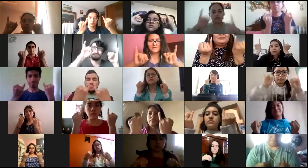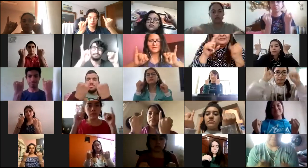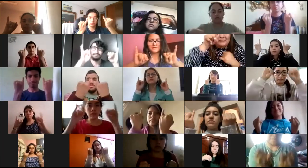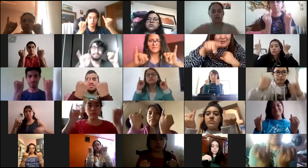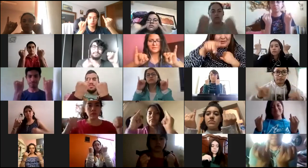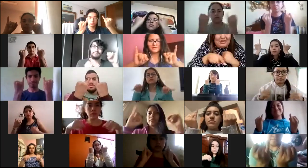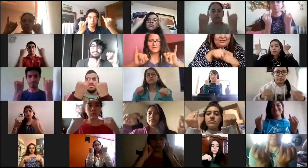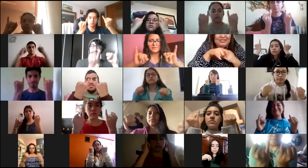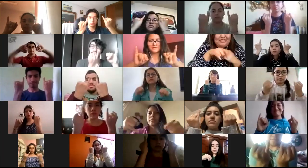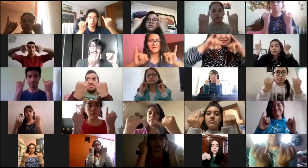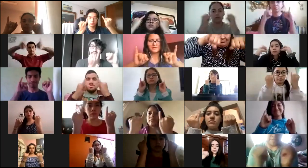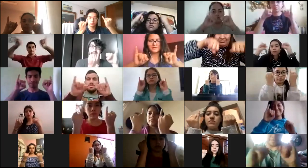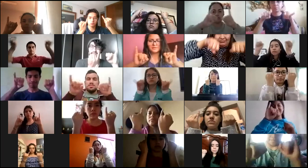¿Cómo es una J? Así, ¿no?